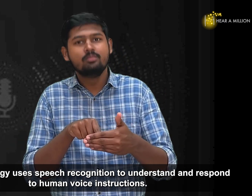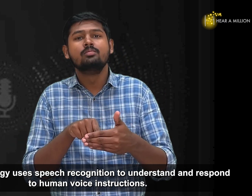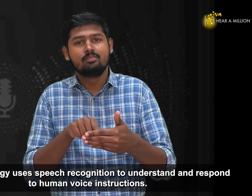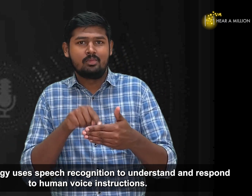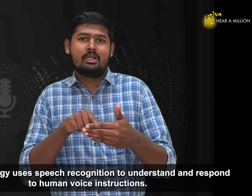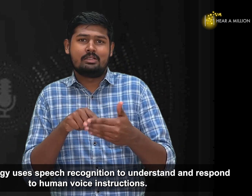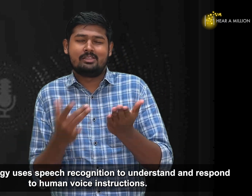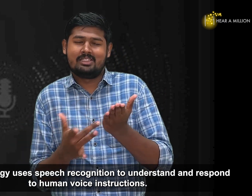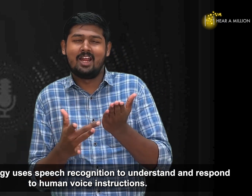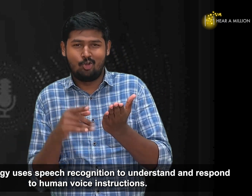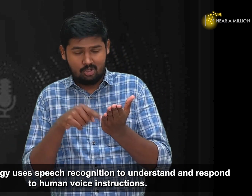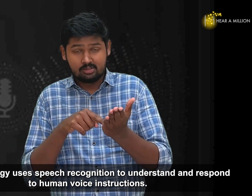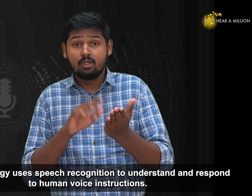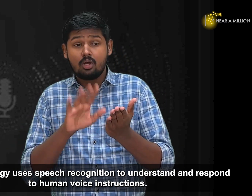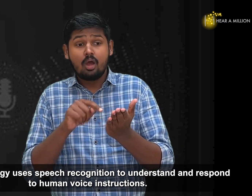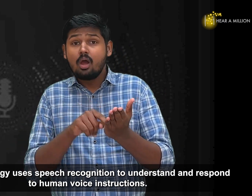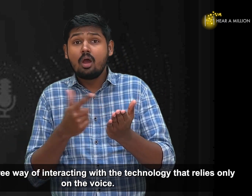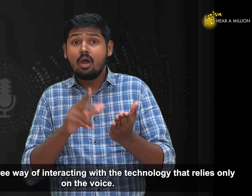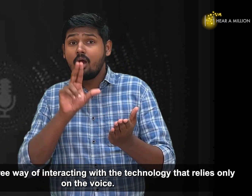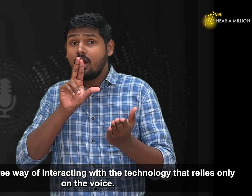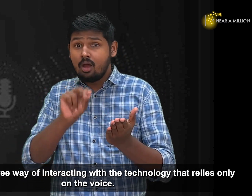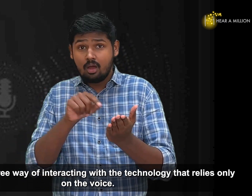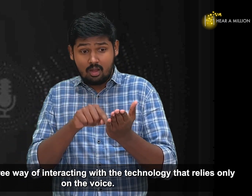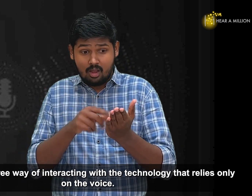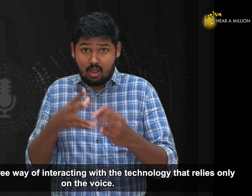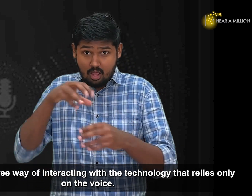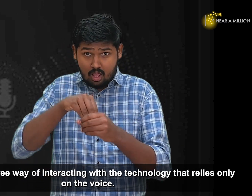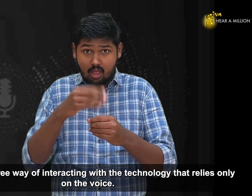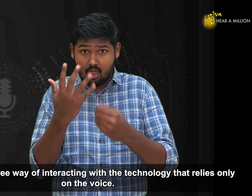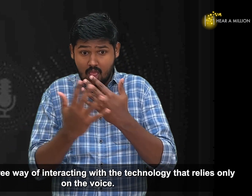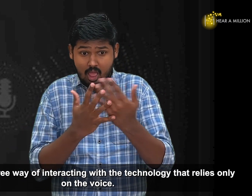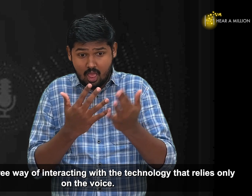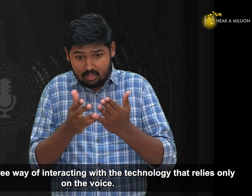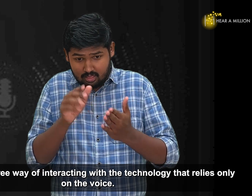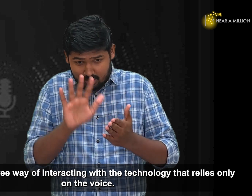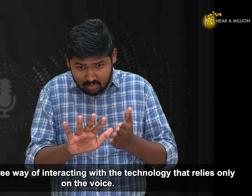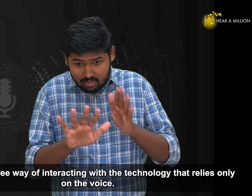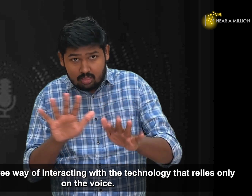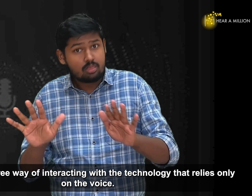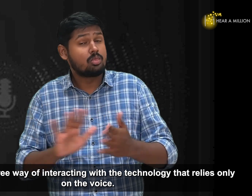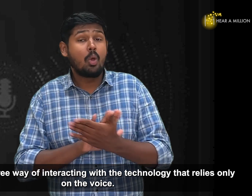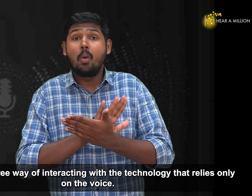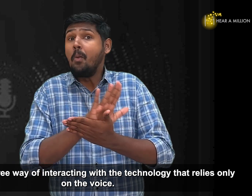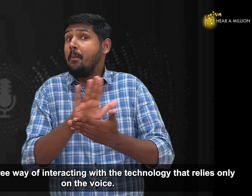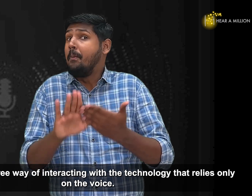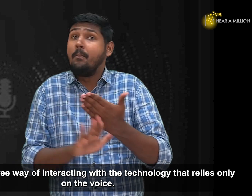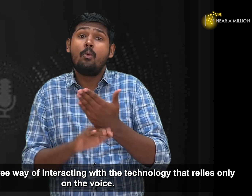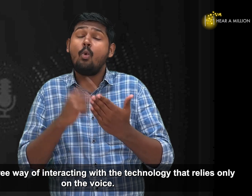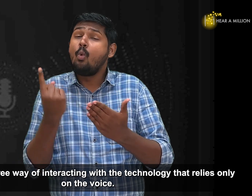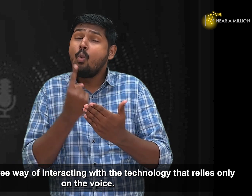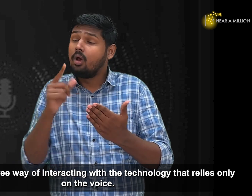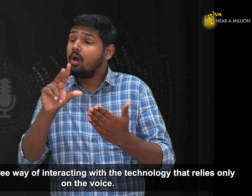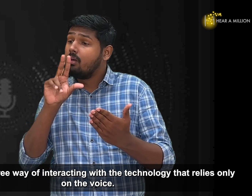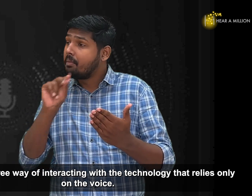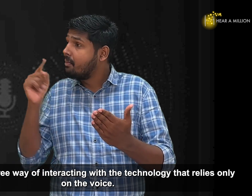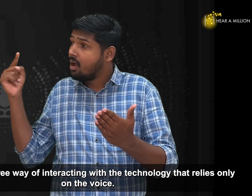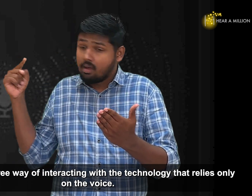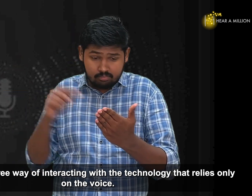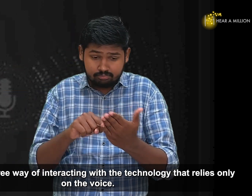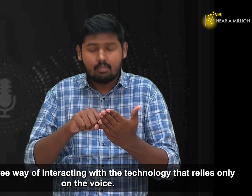यह टेक्नोलॉजी के साथ बातचीत करने का एक हाथों से मुक्त तरीका है जो केवल आवाज़ पर